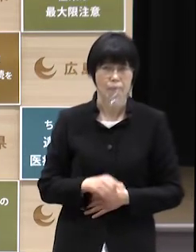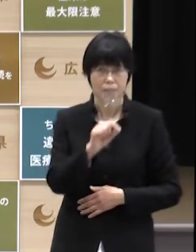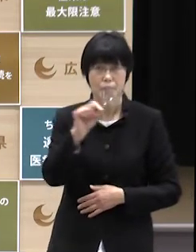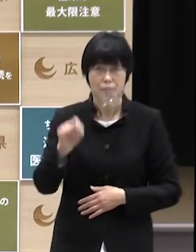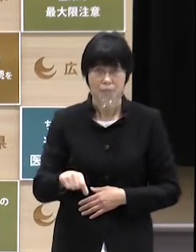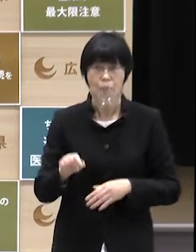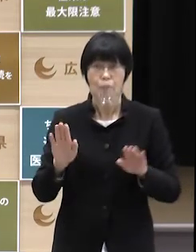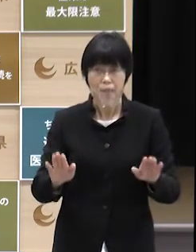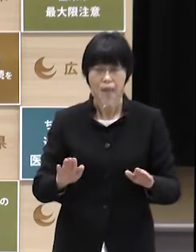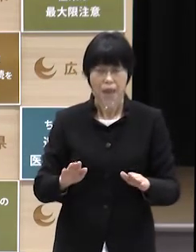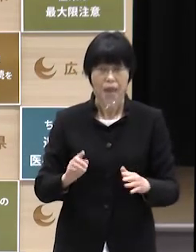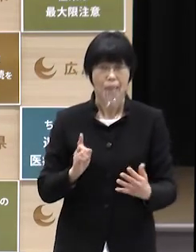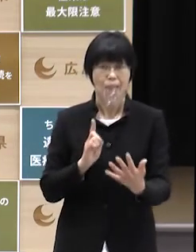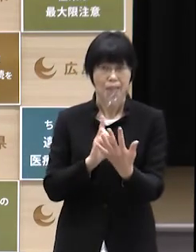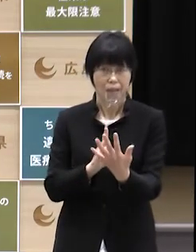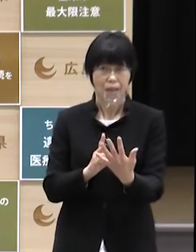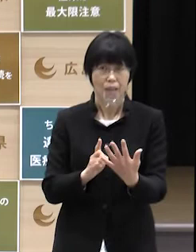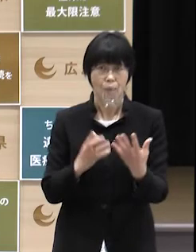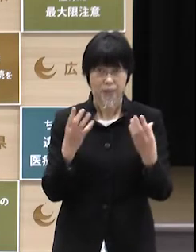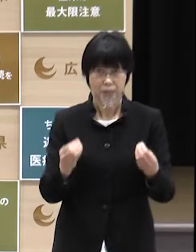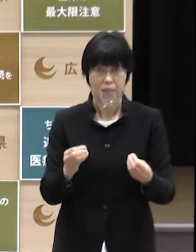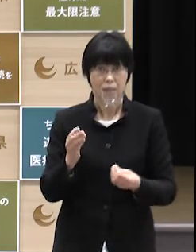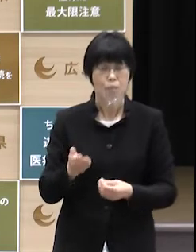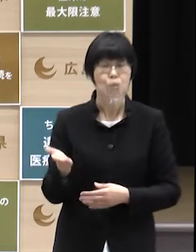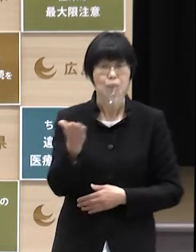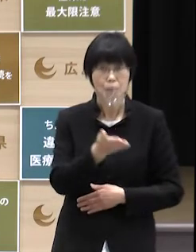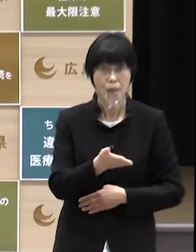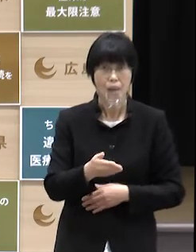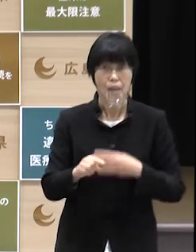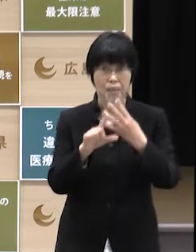これで知事定例会見を終わります。次回の定例会